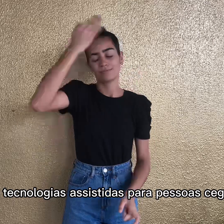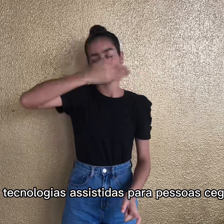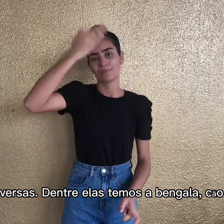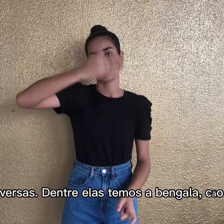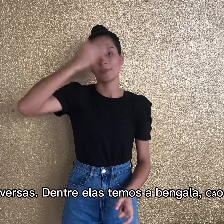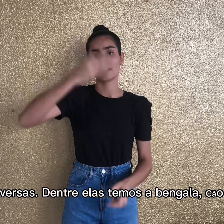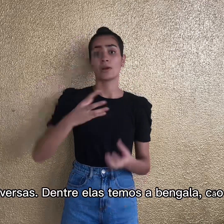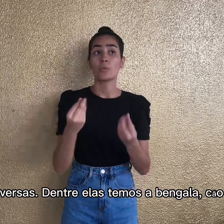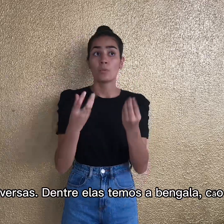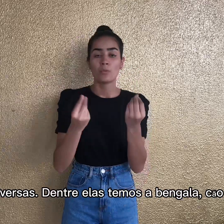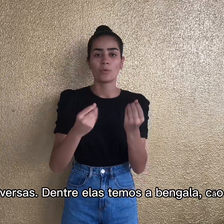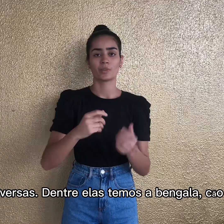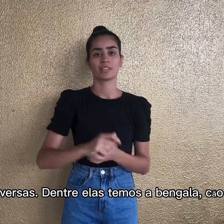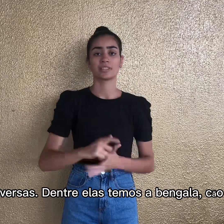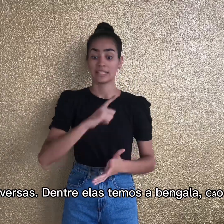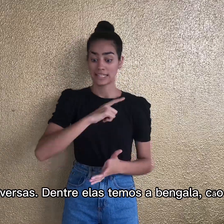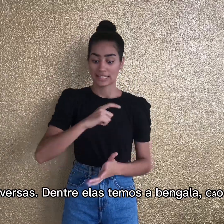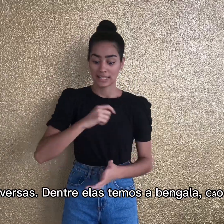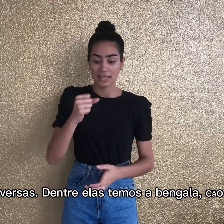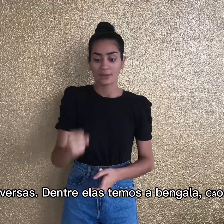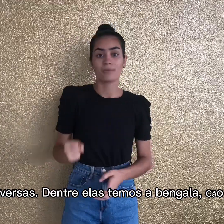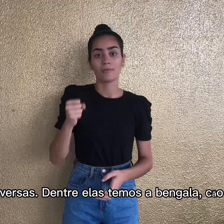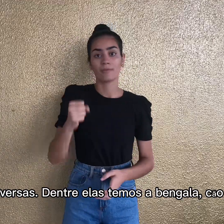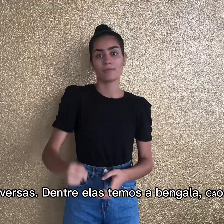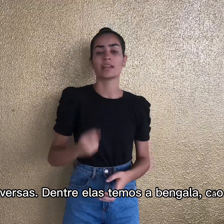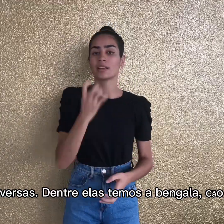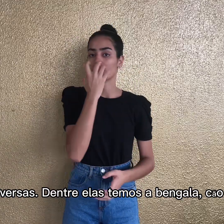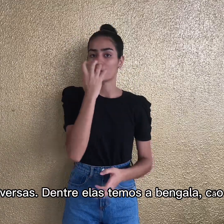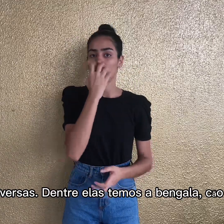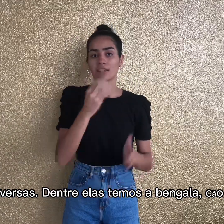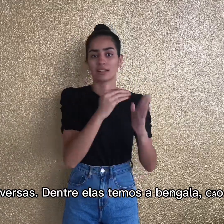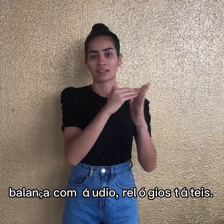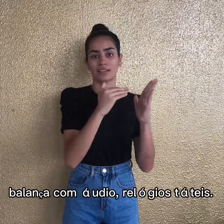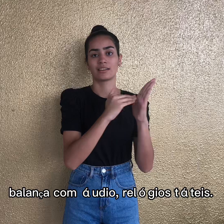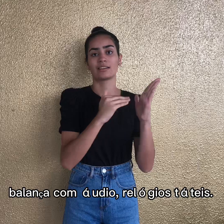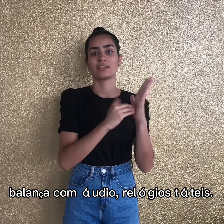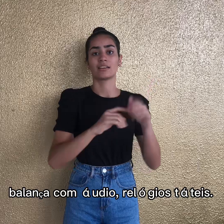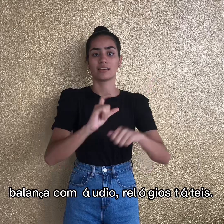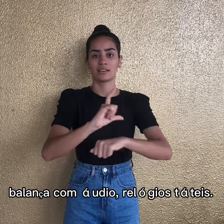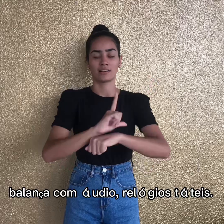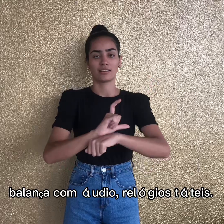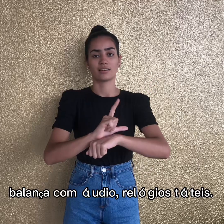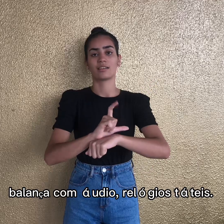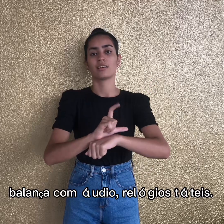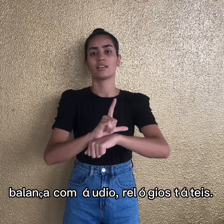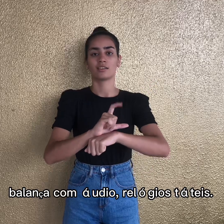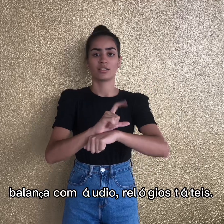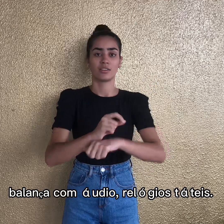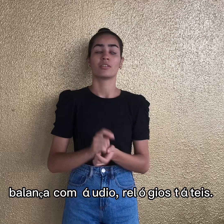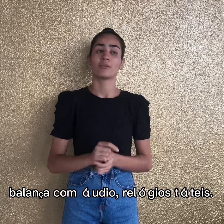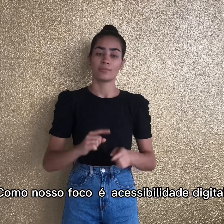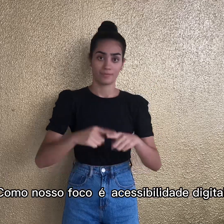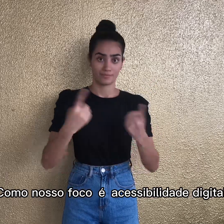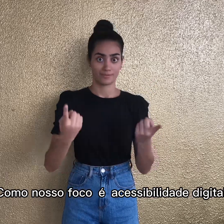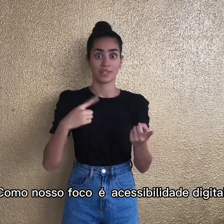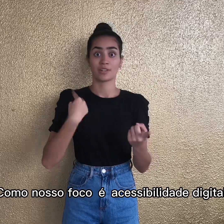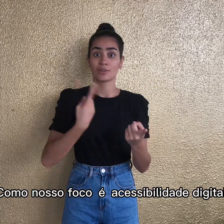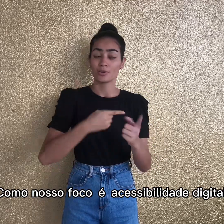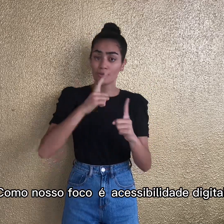cegas são diversas. Dentre elas temos a bengala, cão-guia, balança com áudio, relógios táteis. Como o nosso foco é